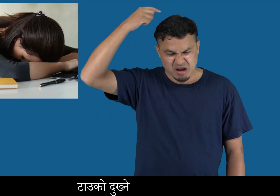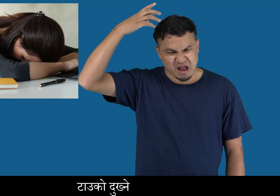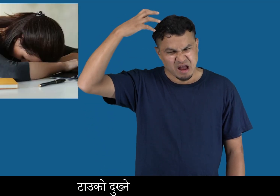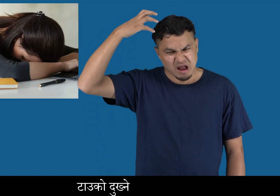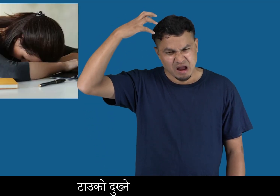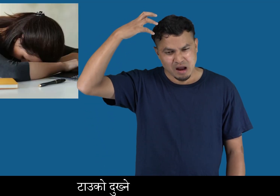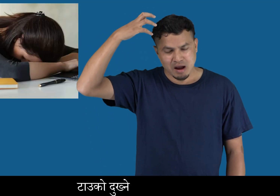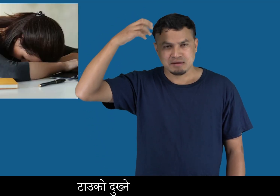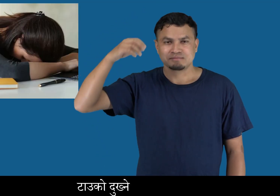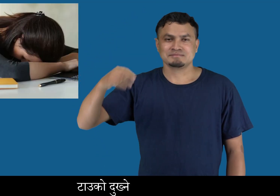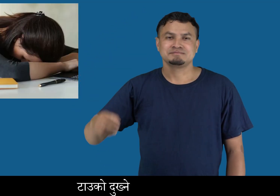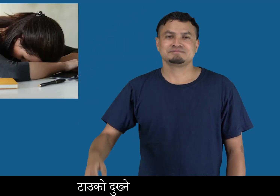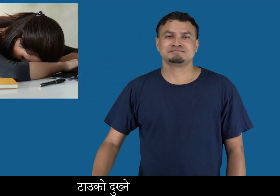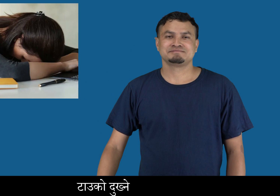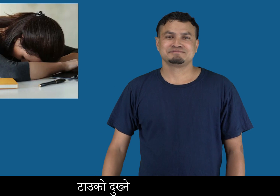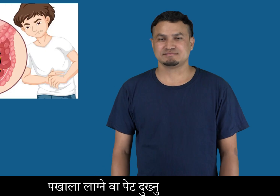टाउको दुख्नु,